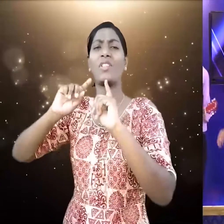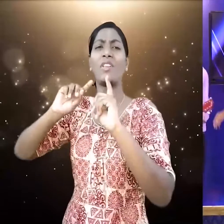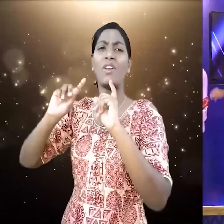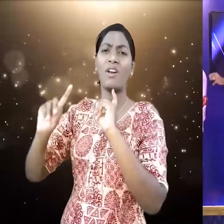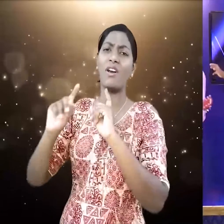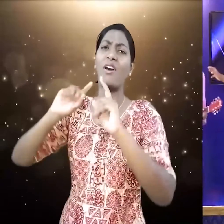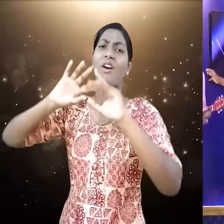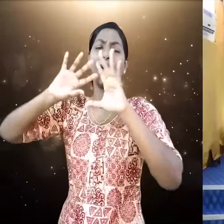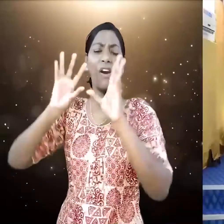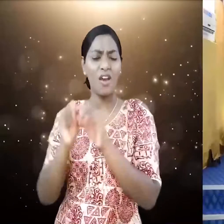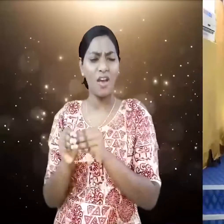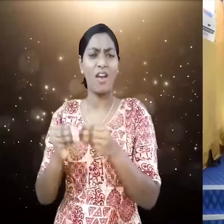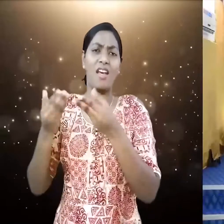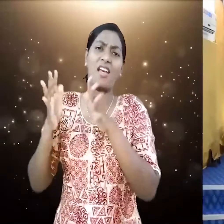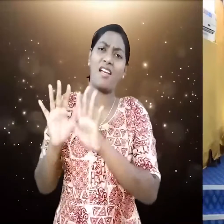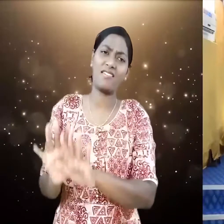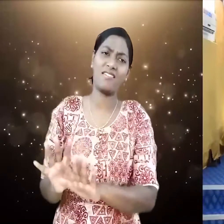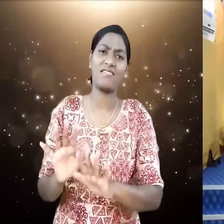तू नियंत्रण में